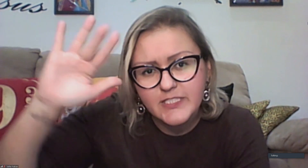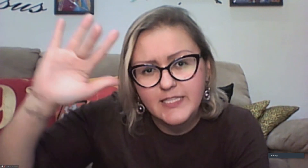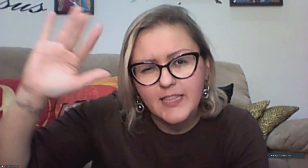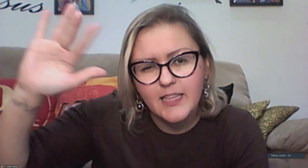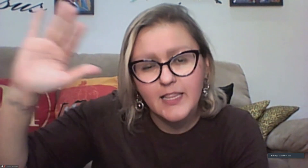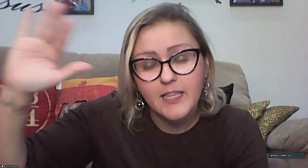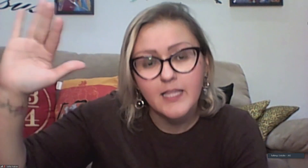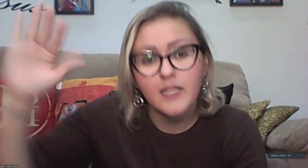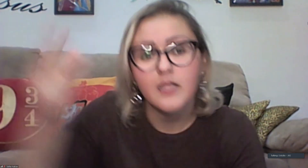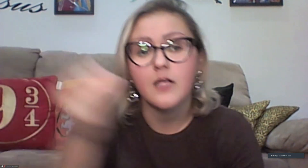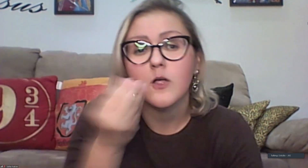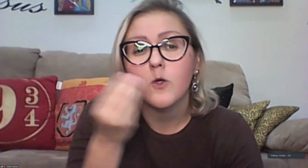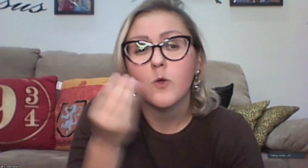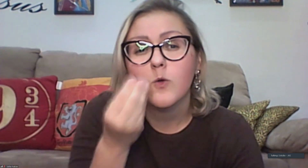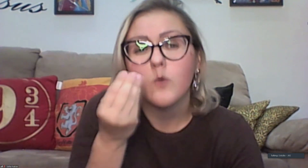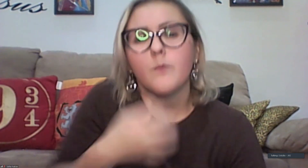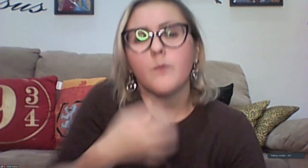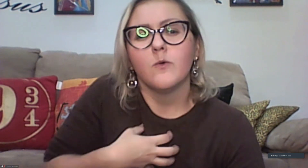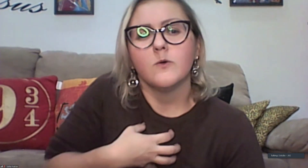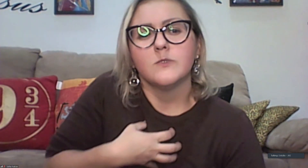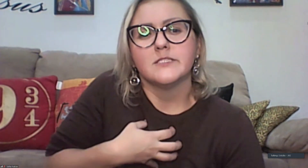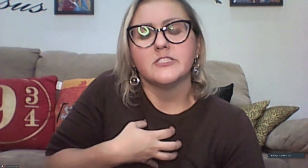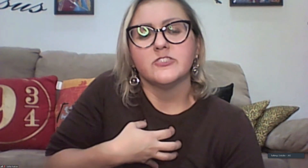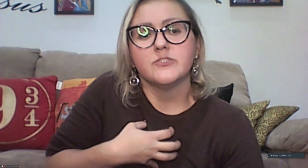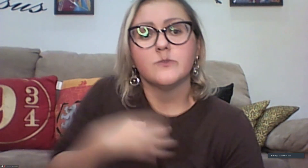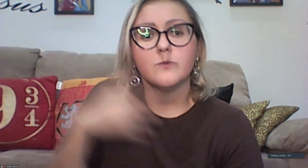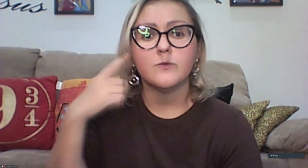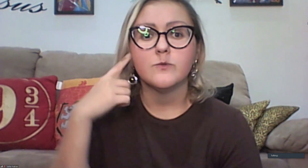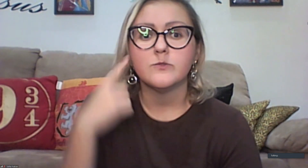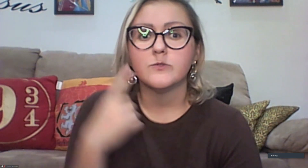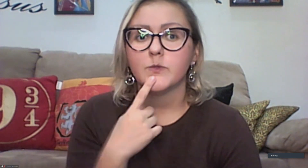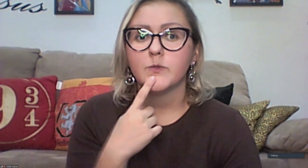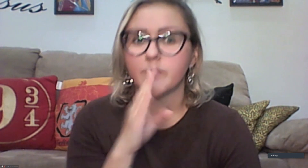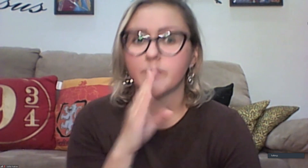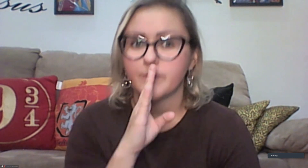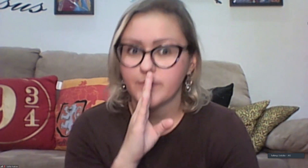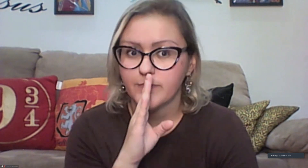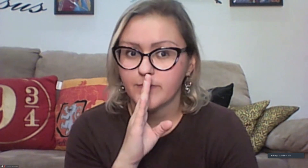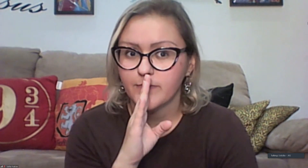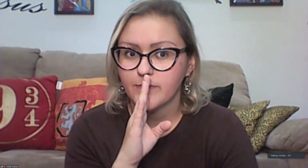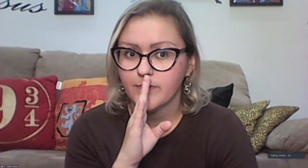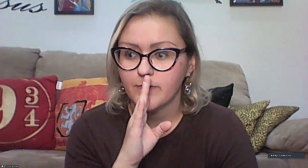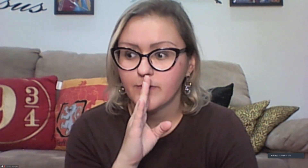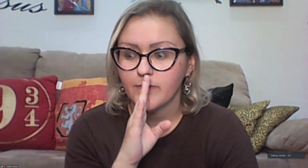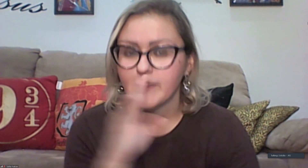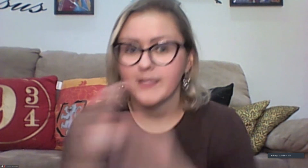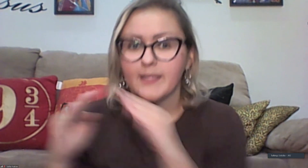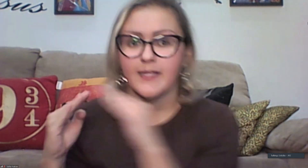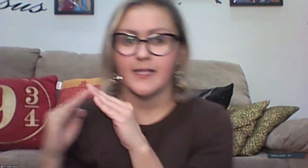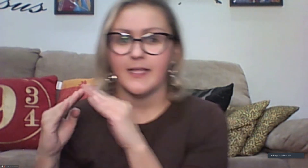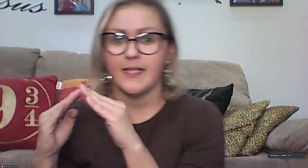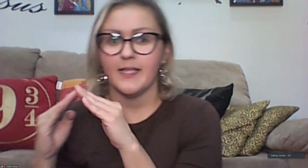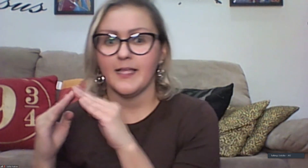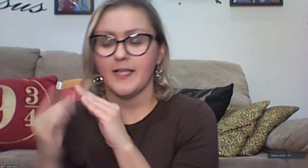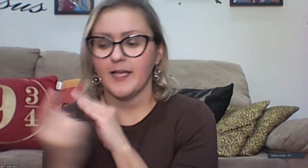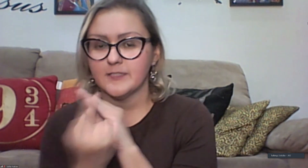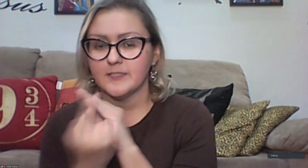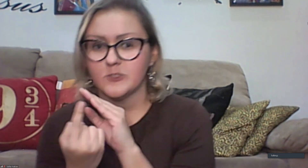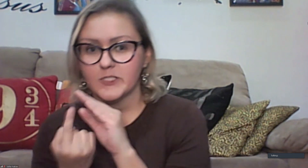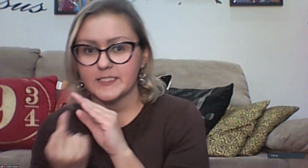surdos, você sabe, por exemplo, estão imaginando como é esse sentimento de você